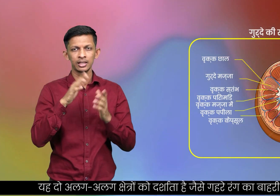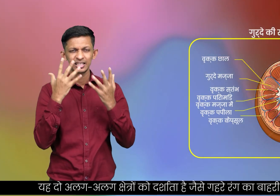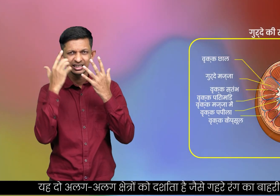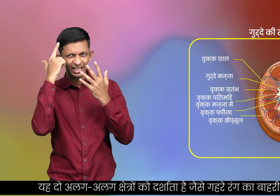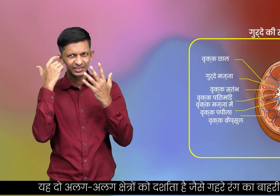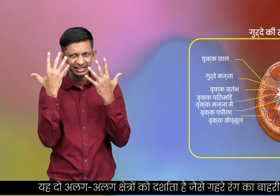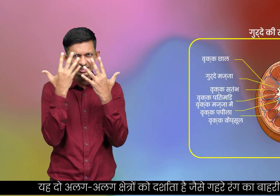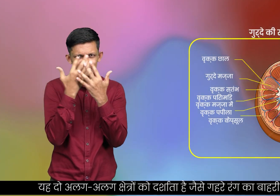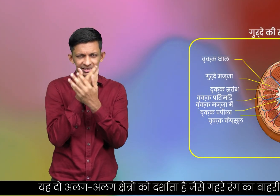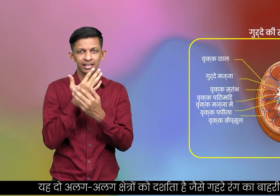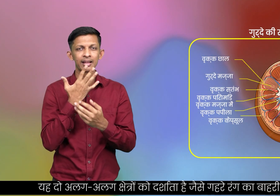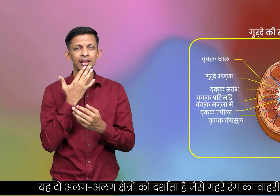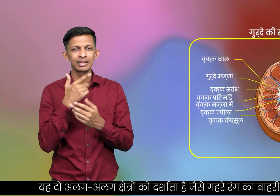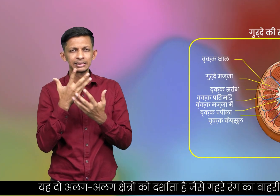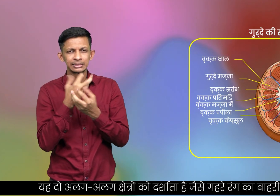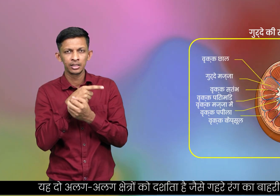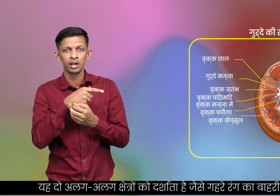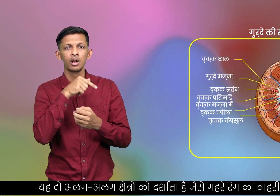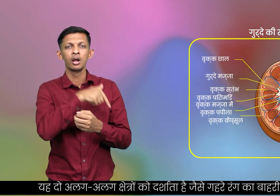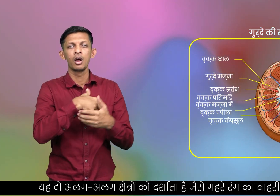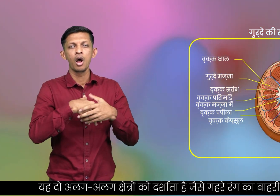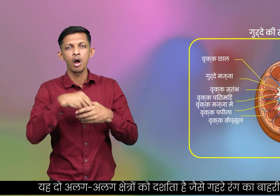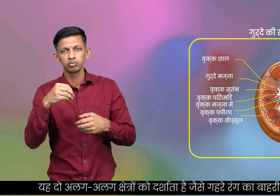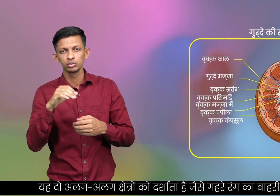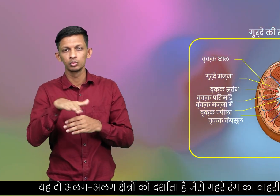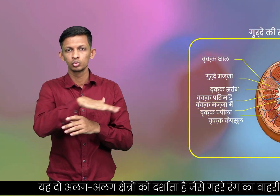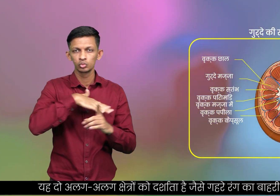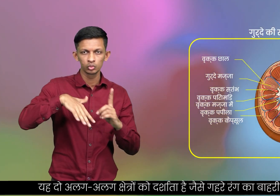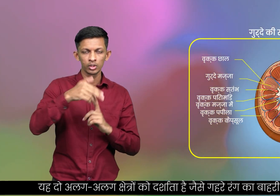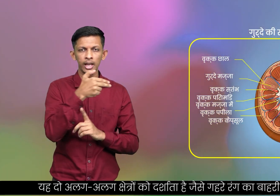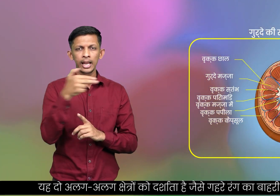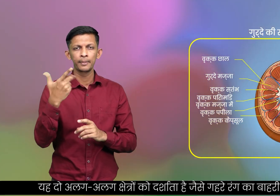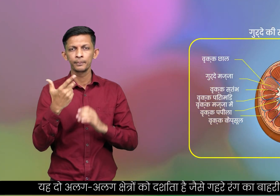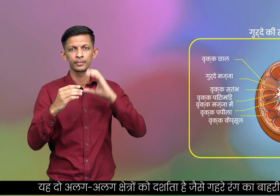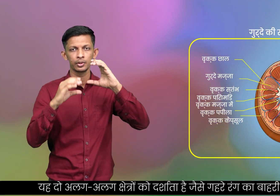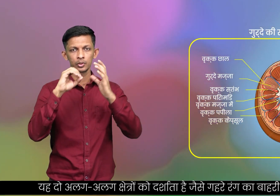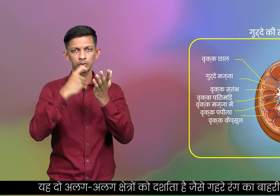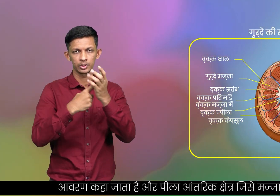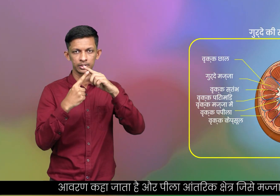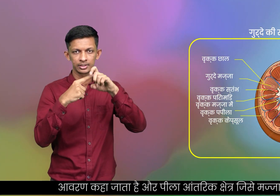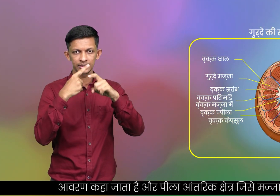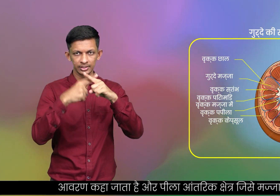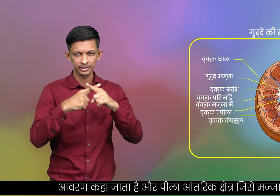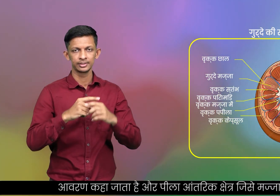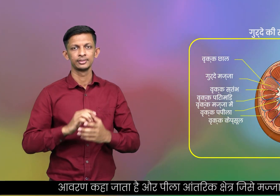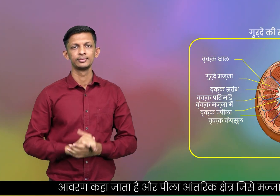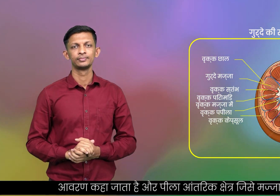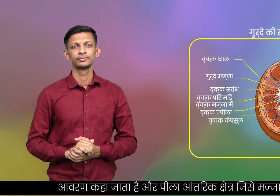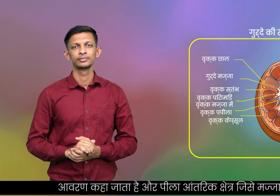जैसे गहरे रंग का बाहरी क्षेत्र जिसे वृक्काणु आवरण कहा जाता